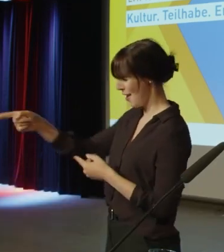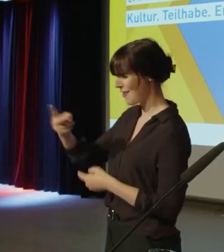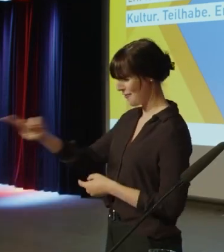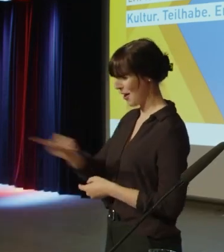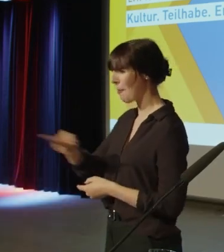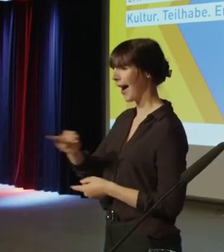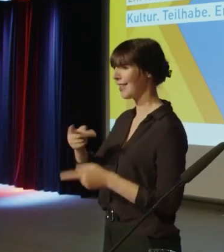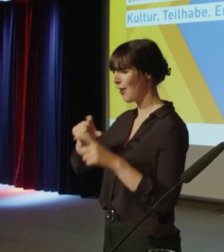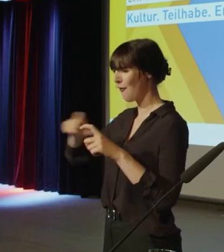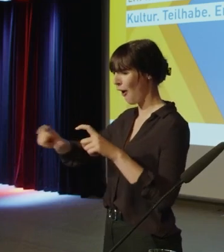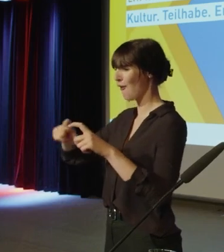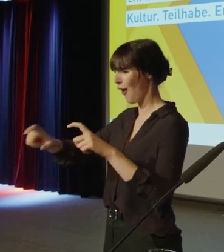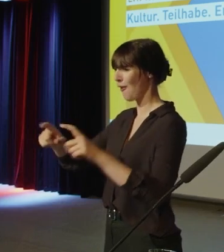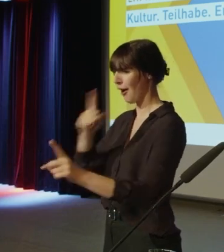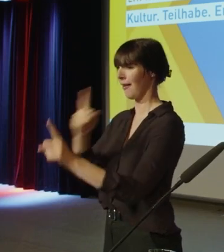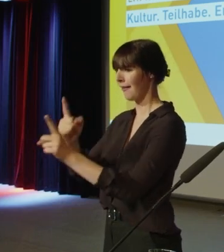Woche.